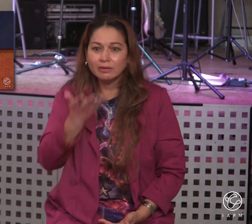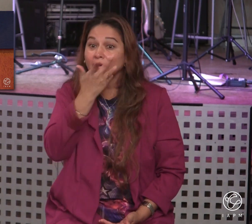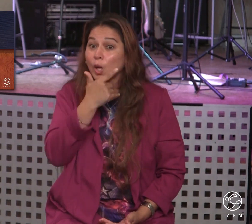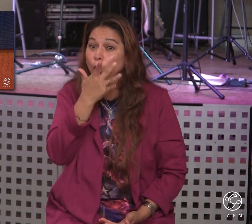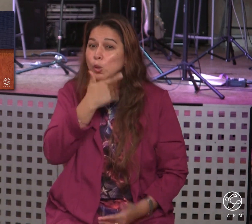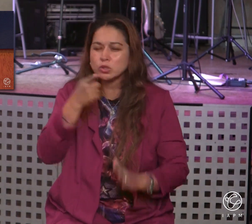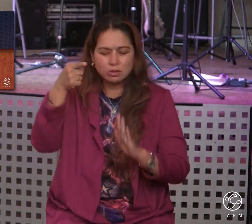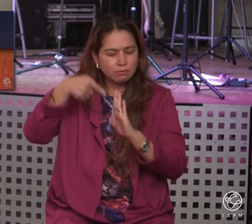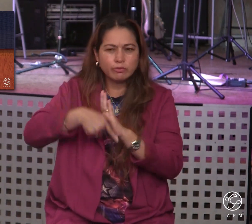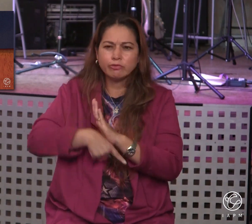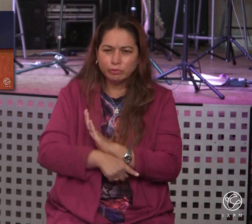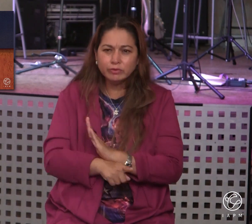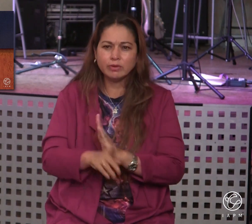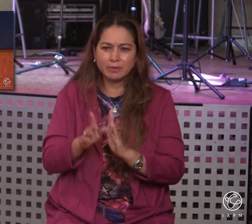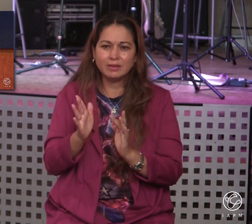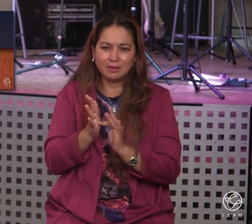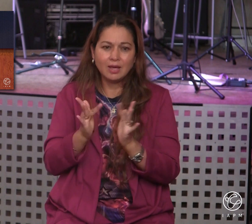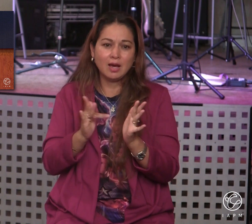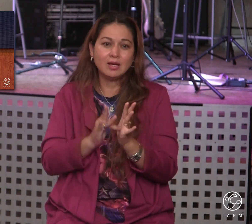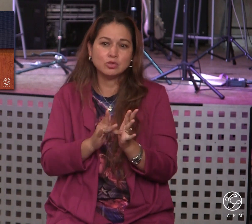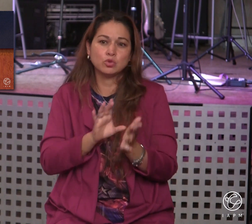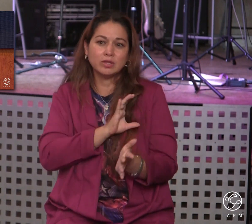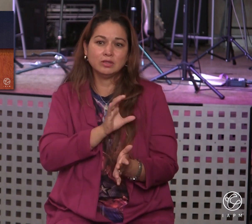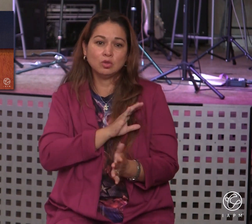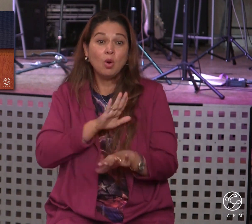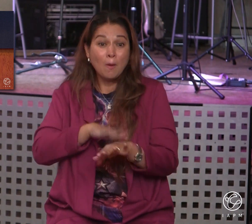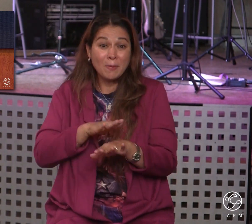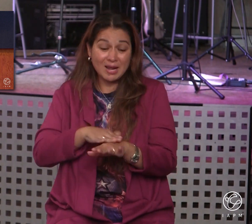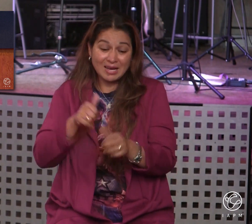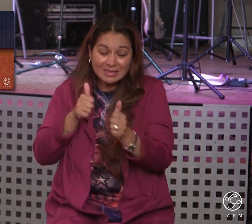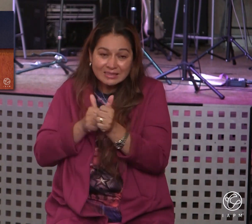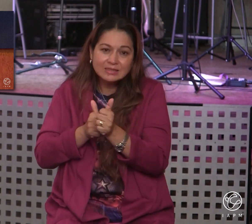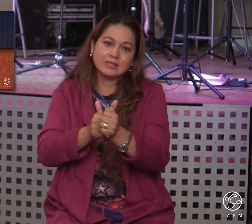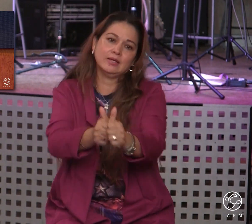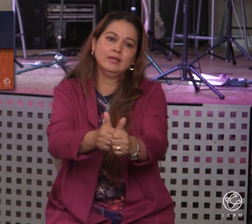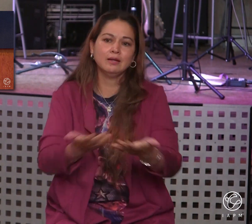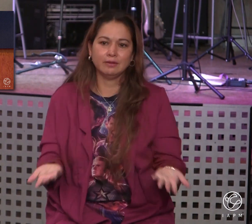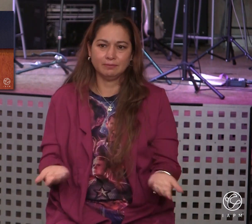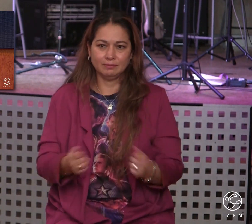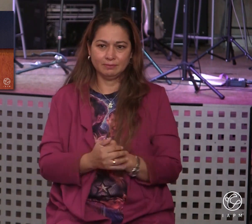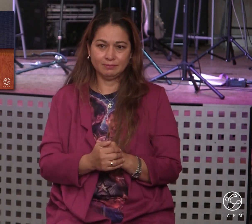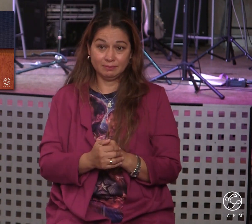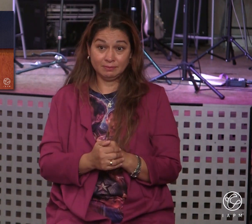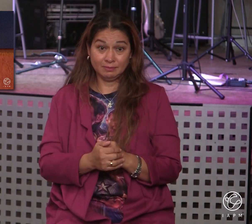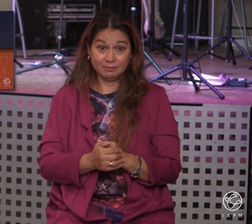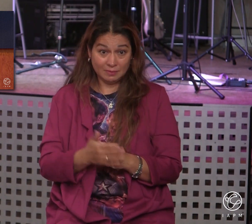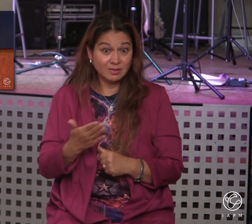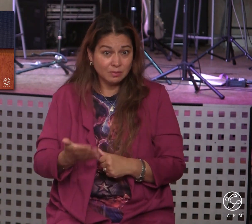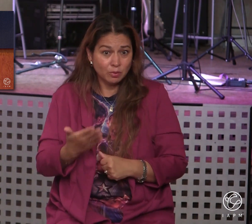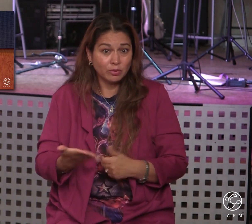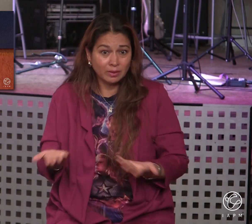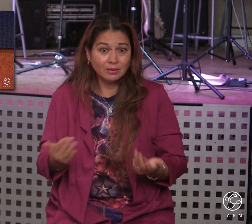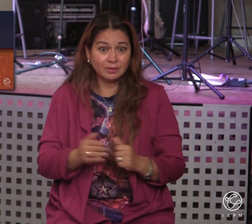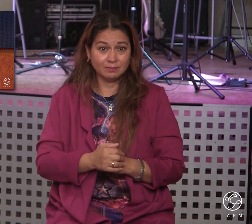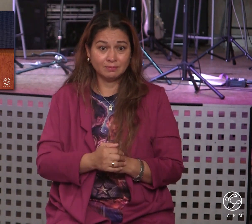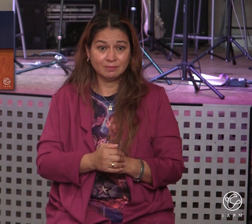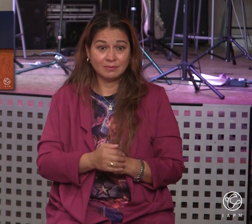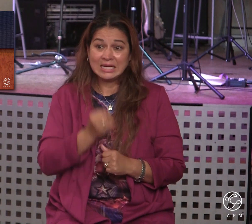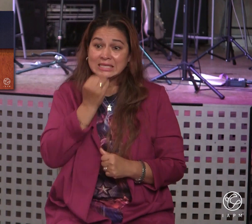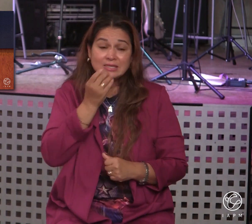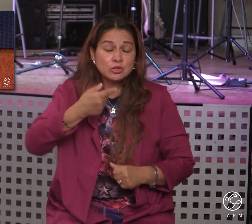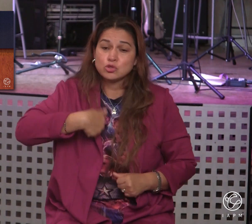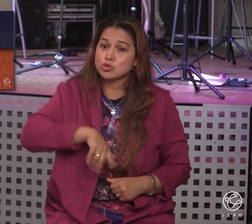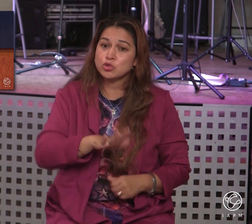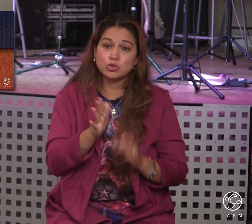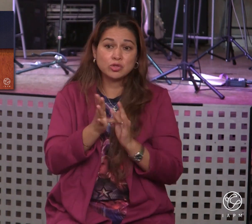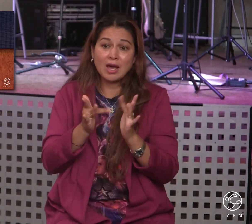problema que tenemos algunos de nosotros es que no podemos seguir a Jesucristo porque realmente no le conocemos. Y no le conocemos